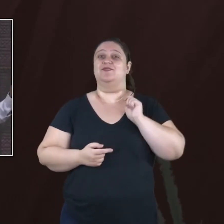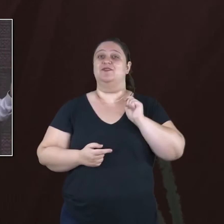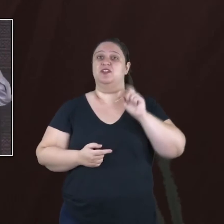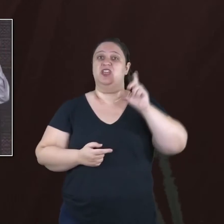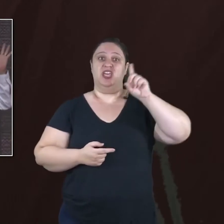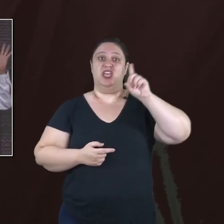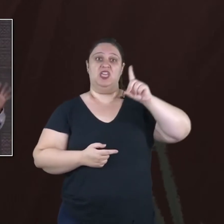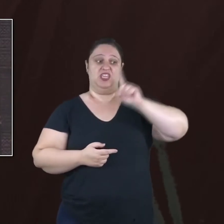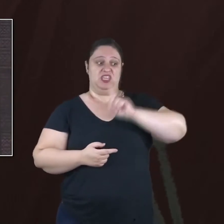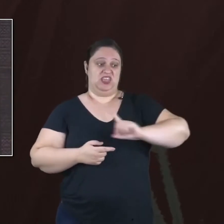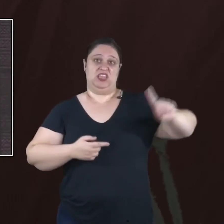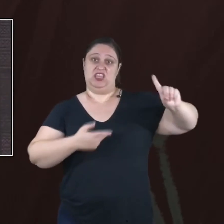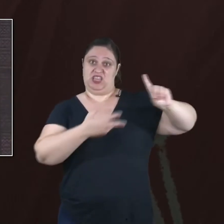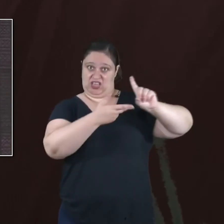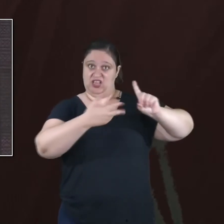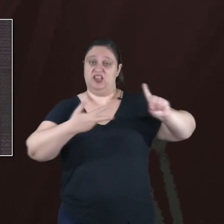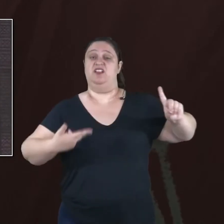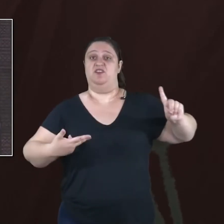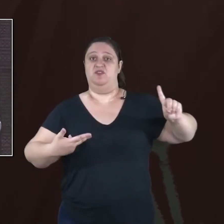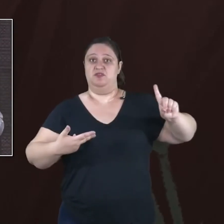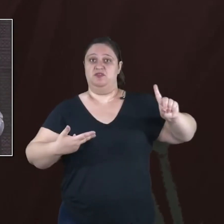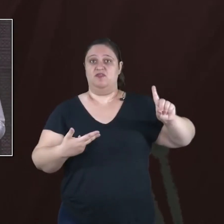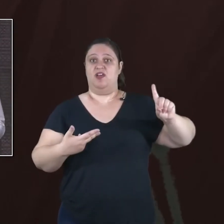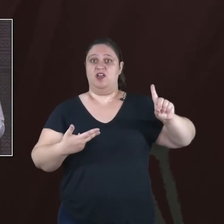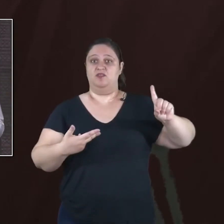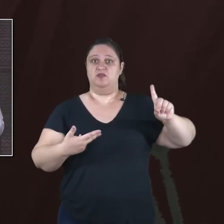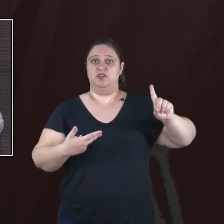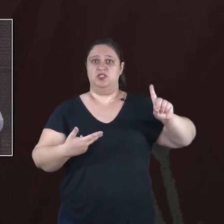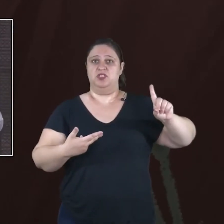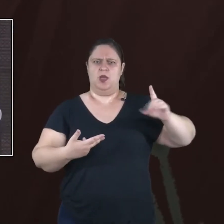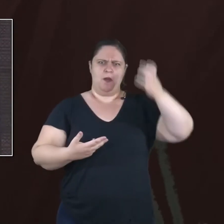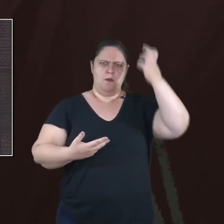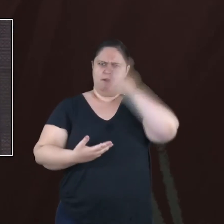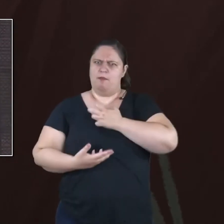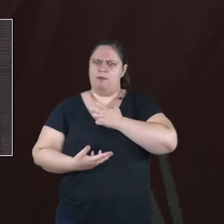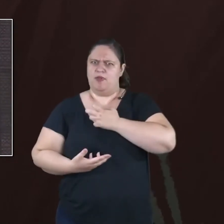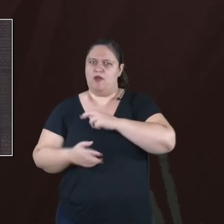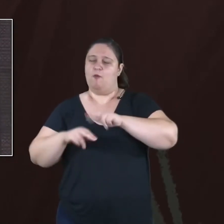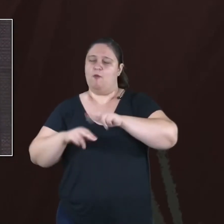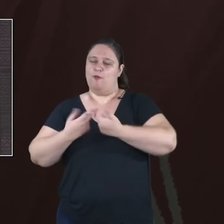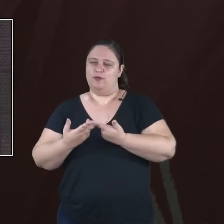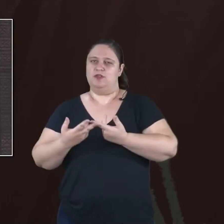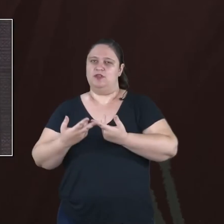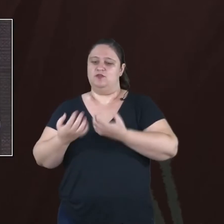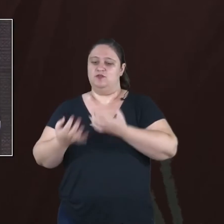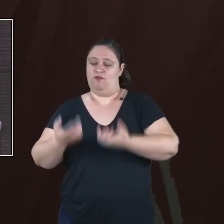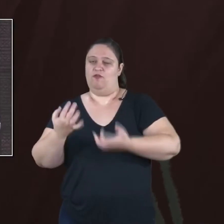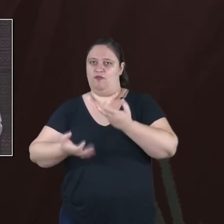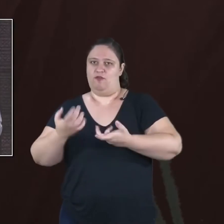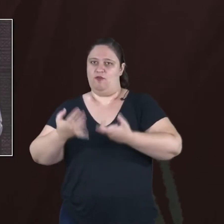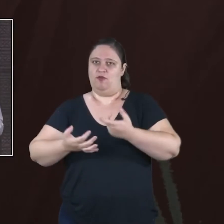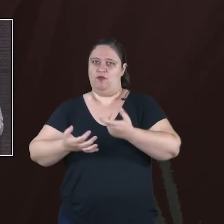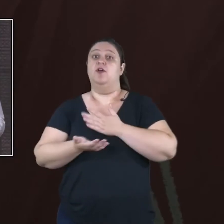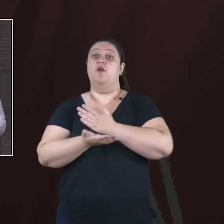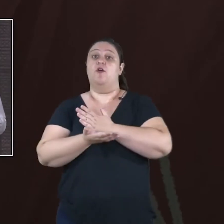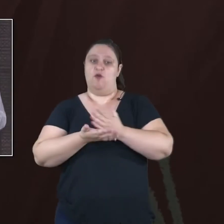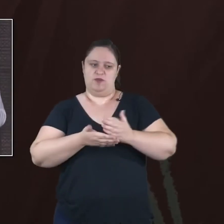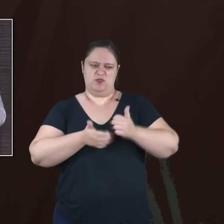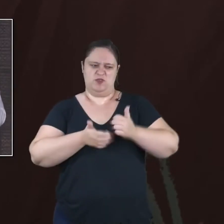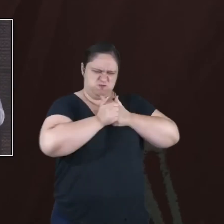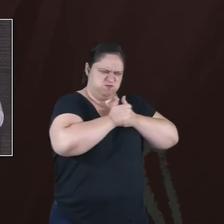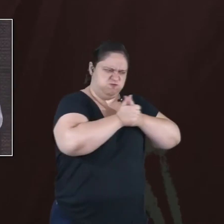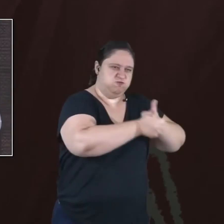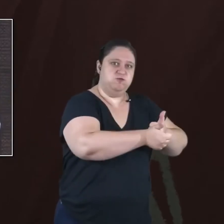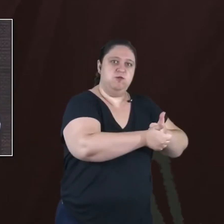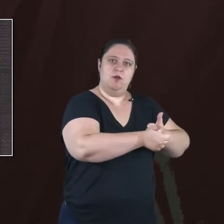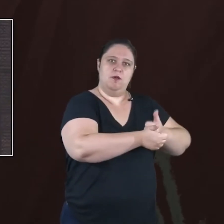ofendidas, por isso que houve esse incêndio. Iniciou-se então a perseguição oficial aos cristãos com